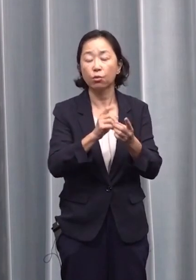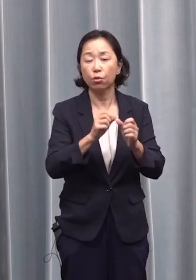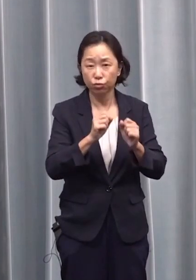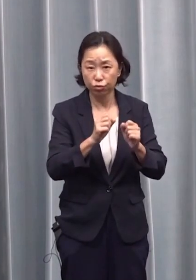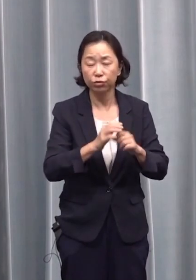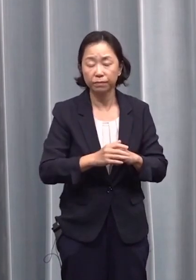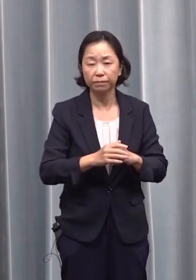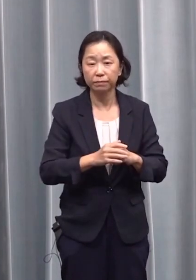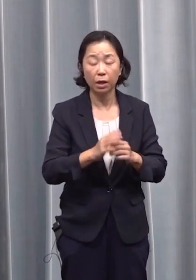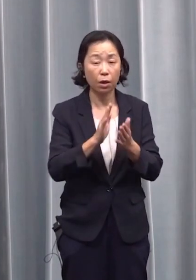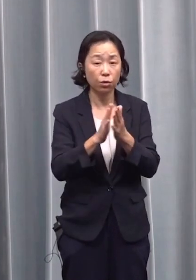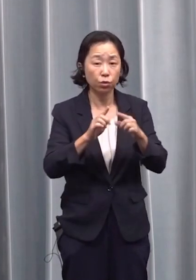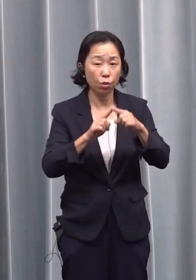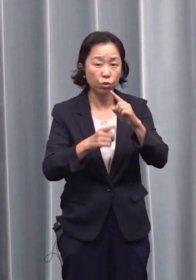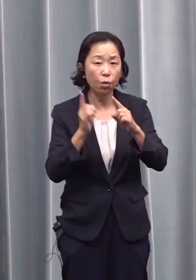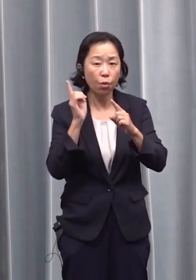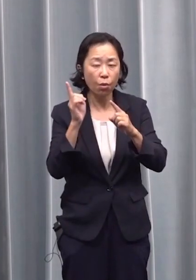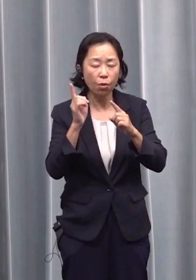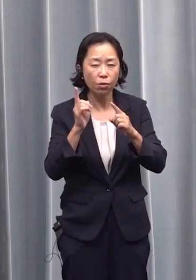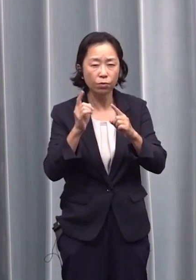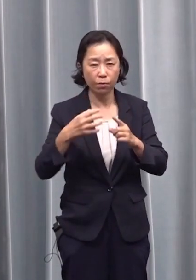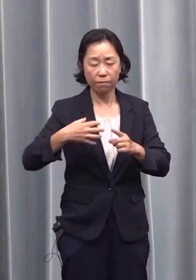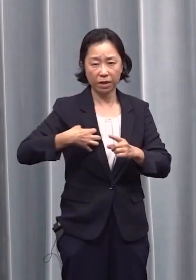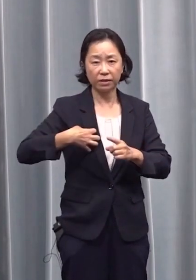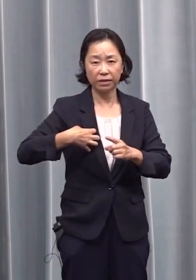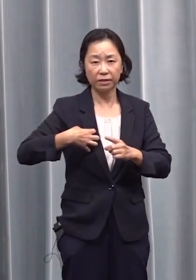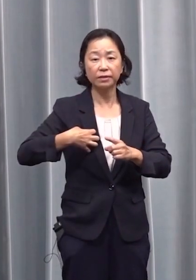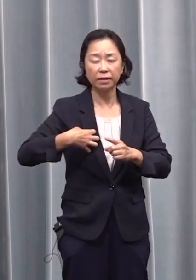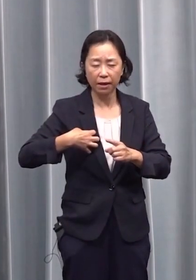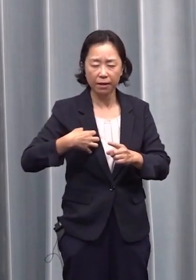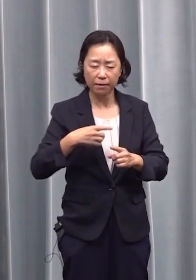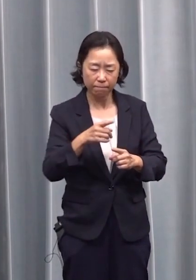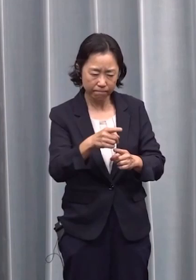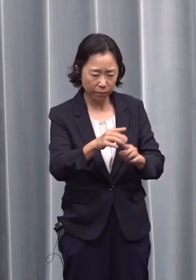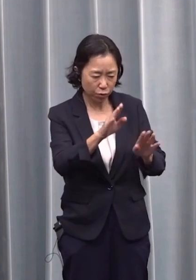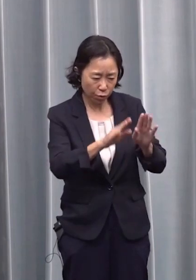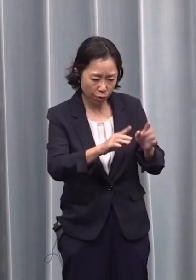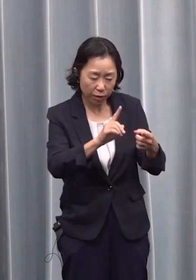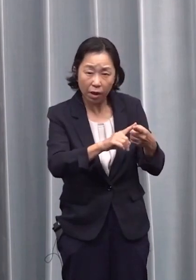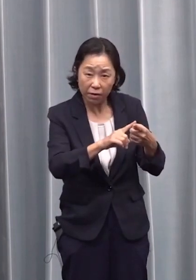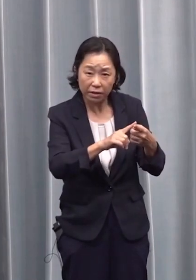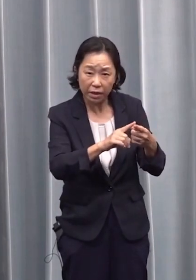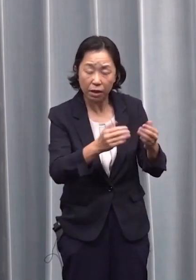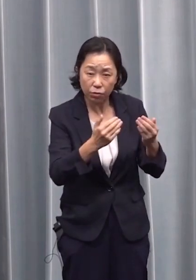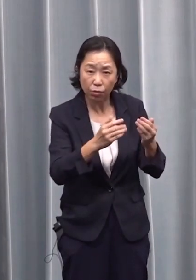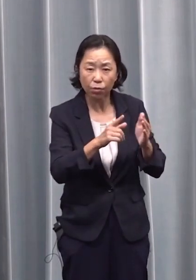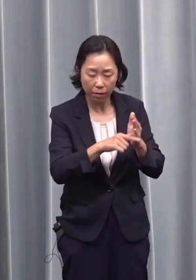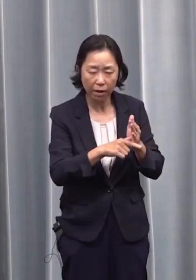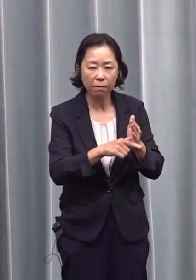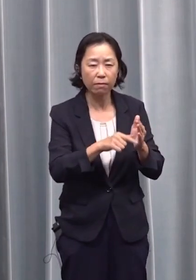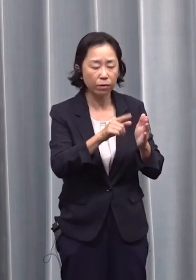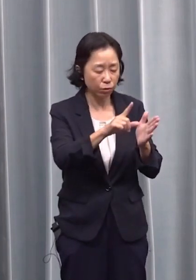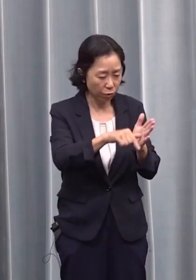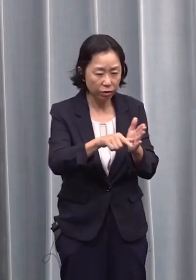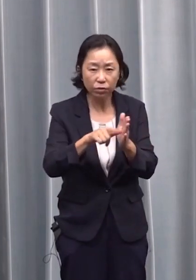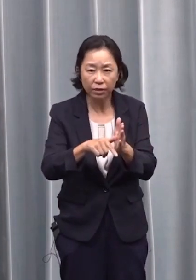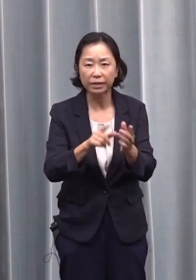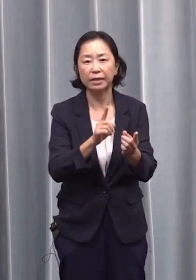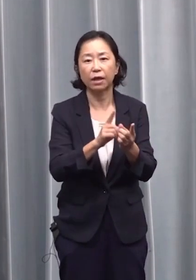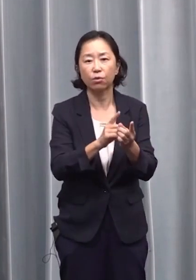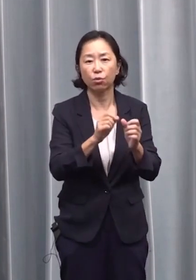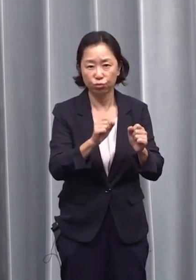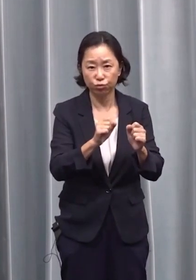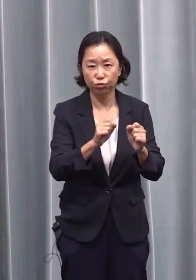責任において適正であり必要性があれば、その都度適切に対応していきたいと考えております